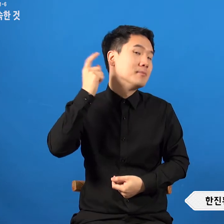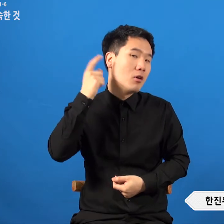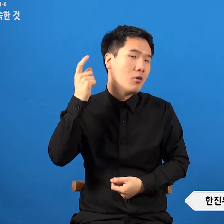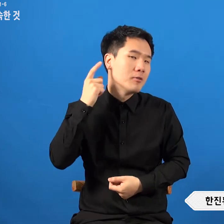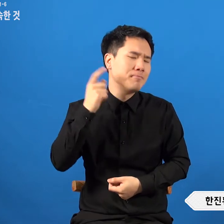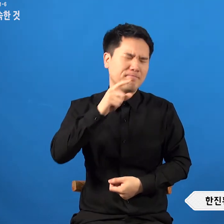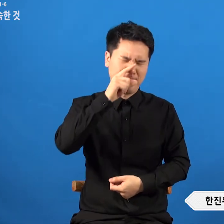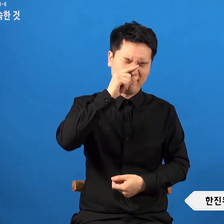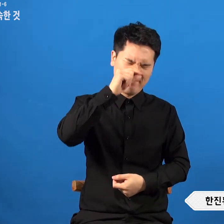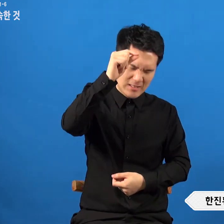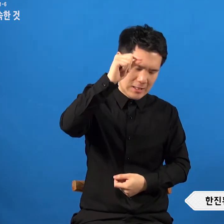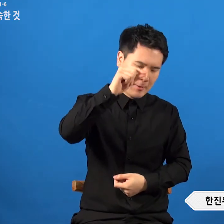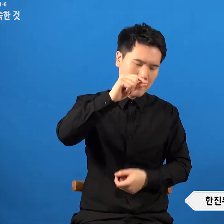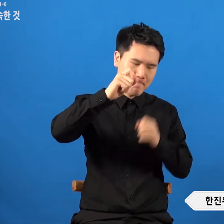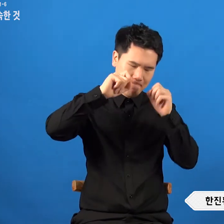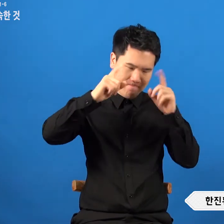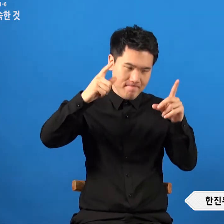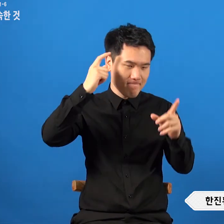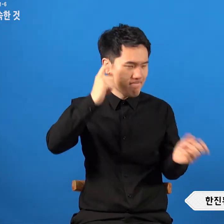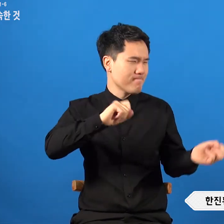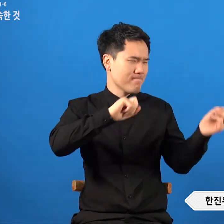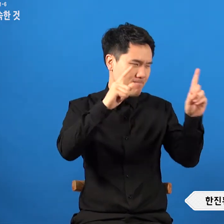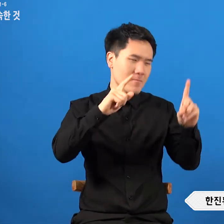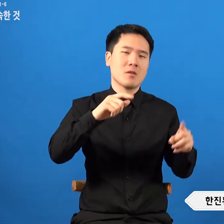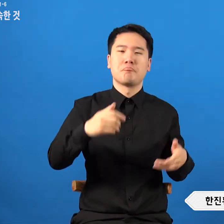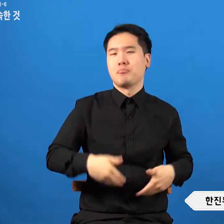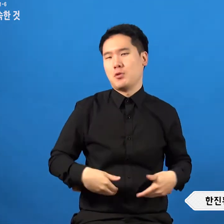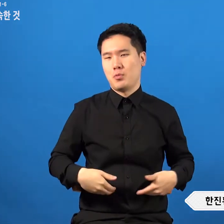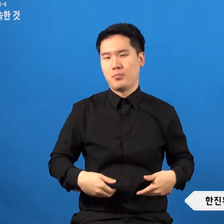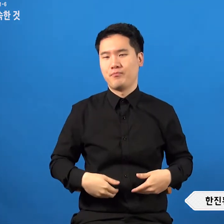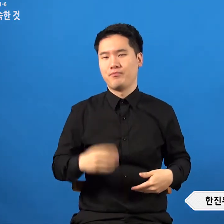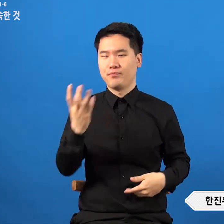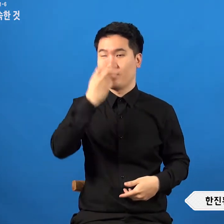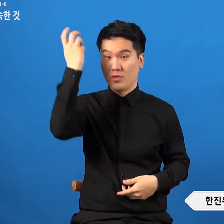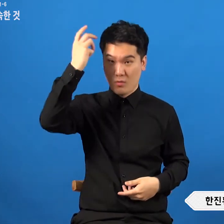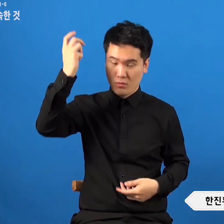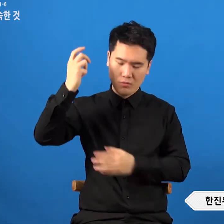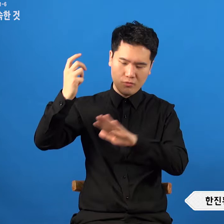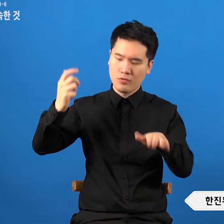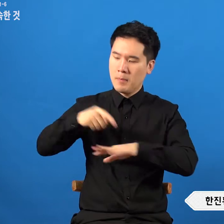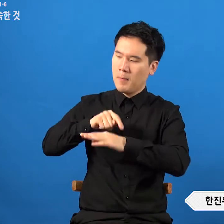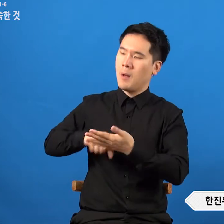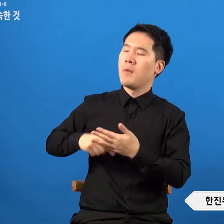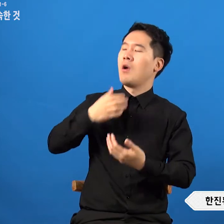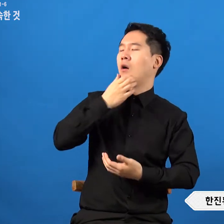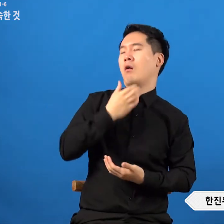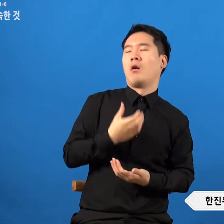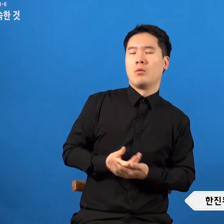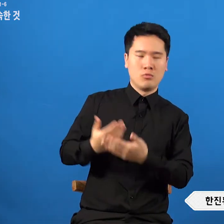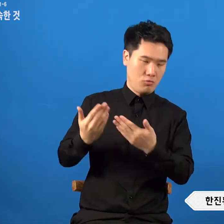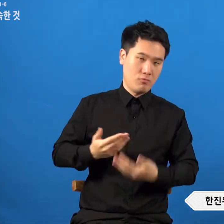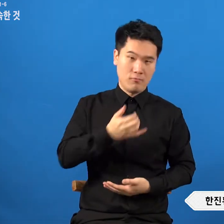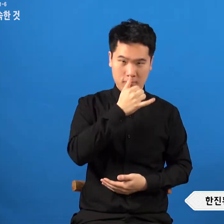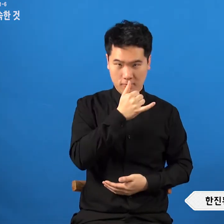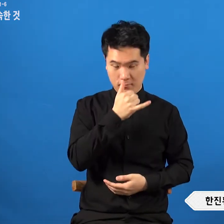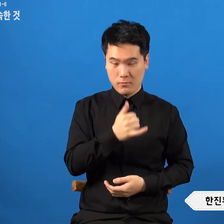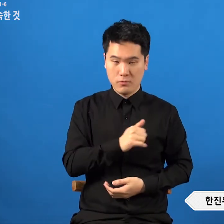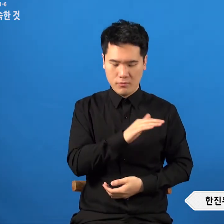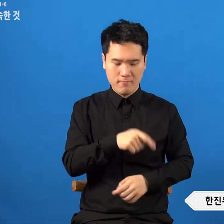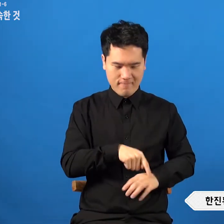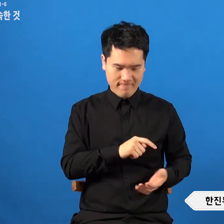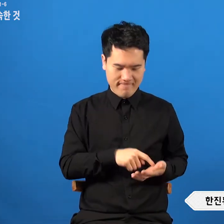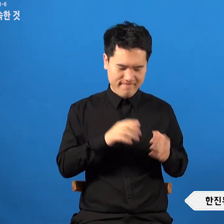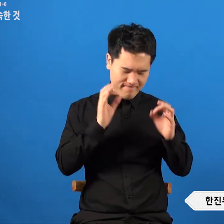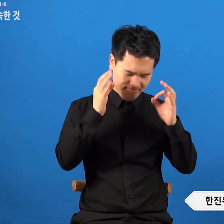성령의 음성에 아주 민감하게 깨어 있어야 되겠죠. 성령께서 우리 마음에 감동을 주실 때가 있습니다. 우리